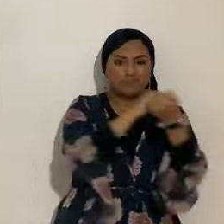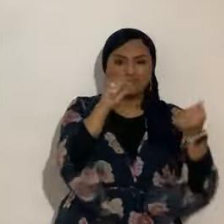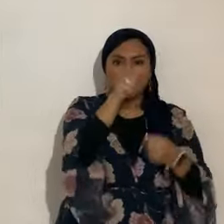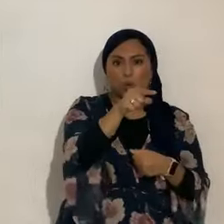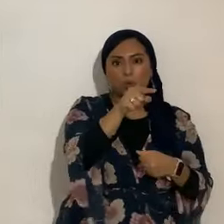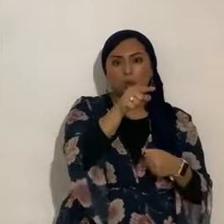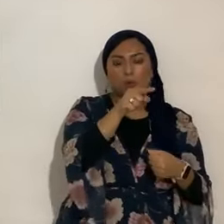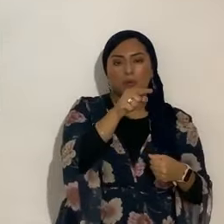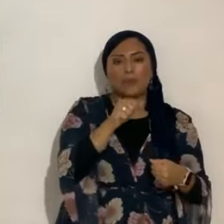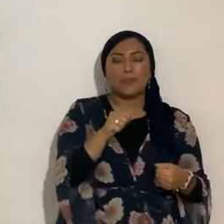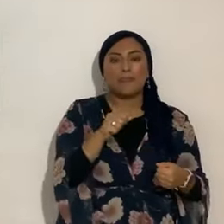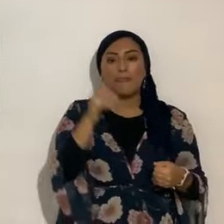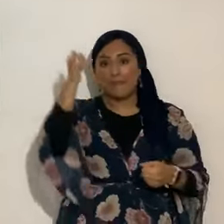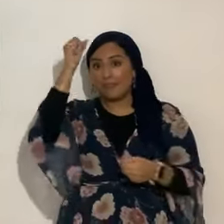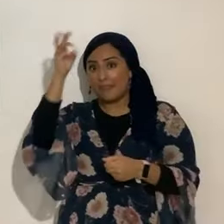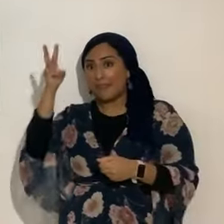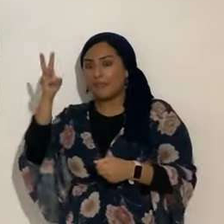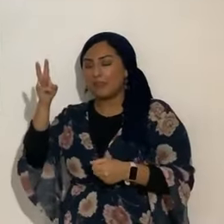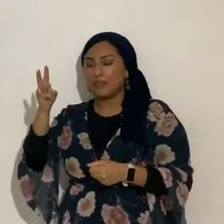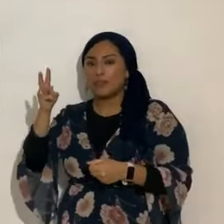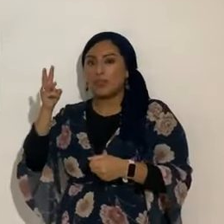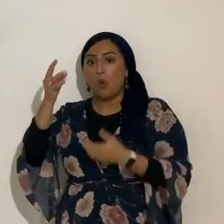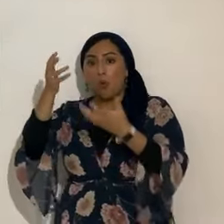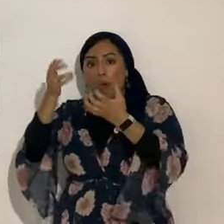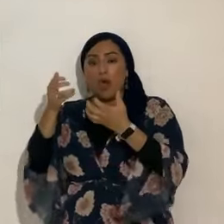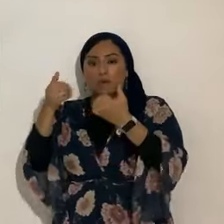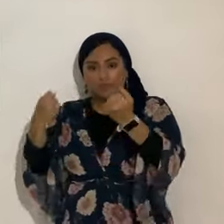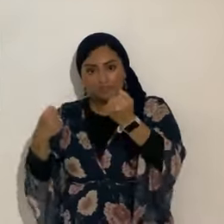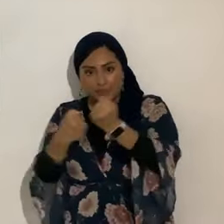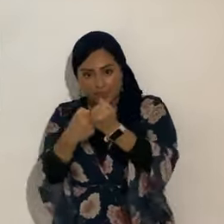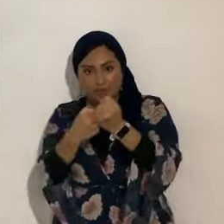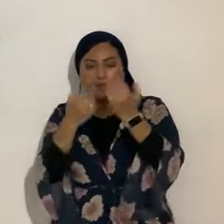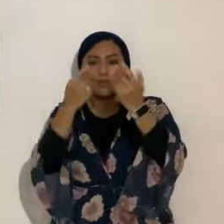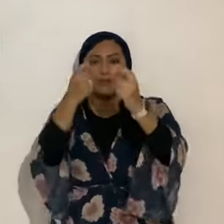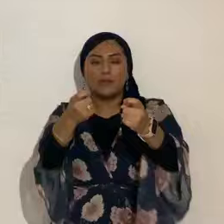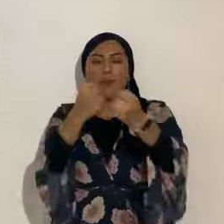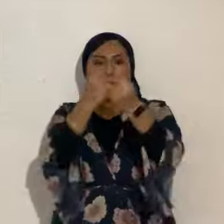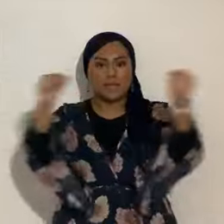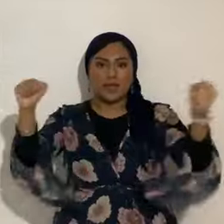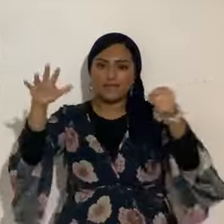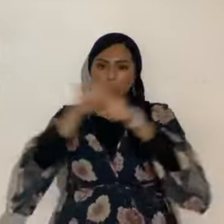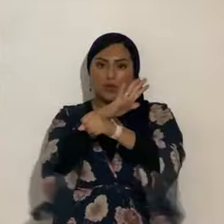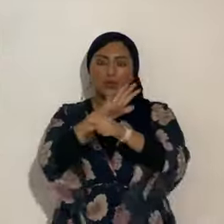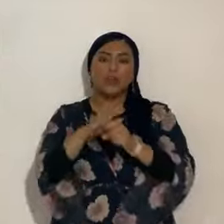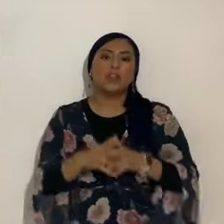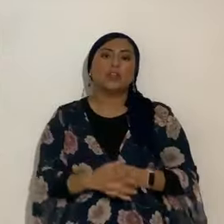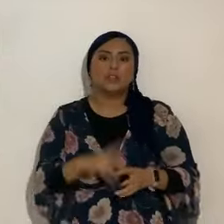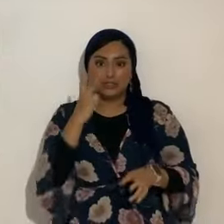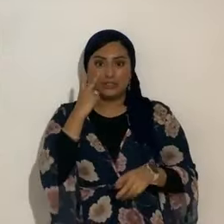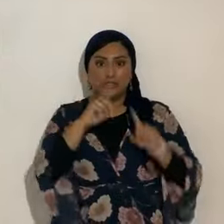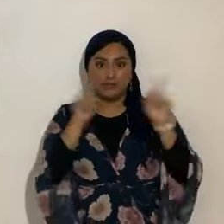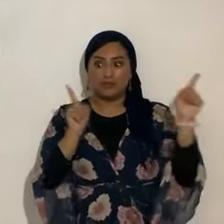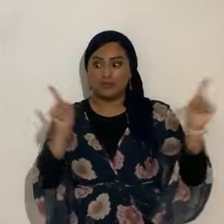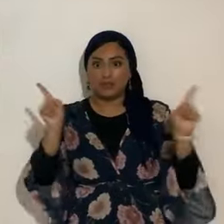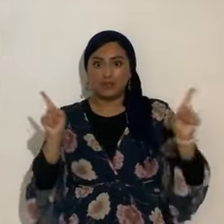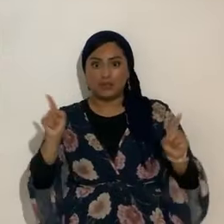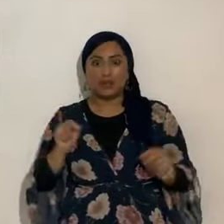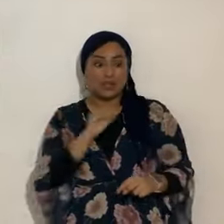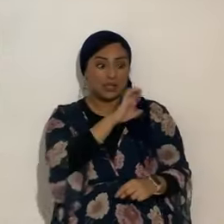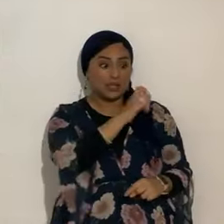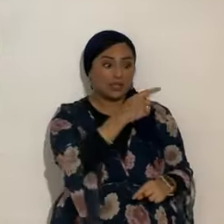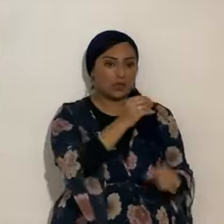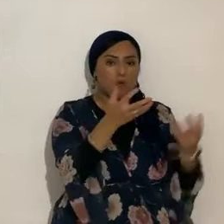pedazos. Yahshua no. Él quiere tu redención total. El ego solamente